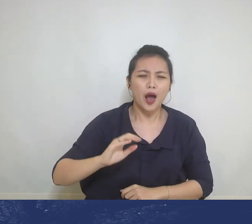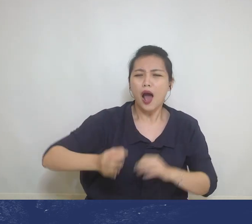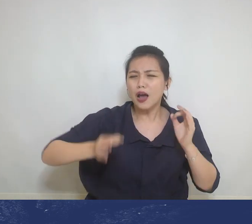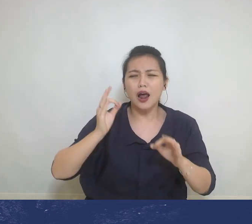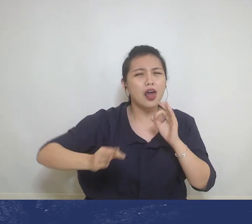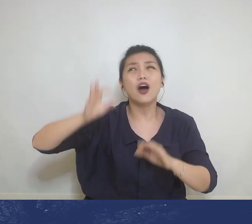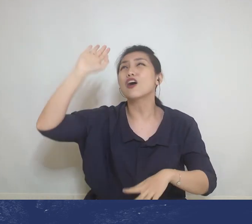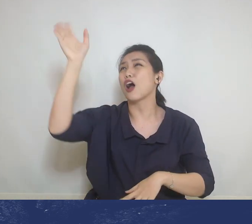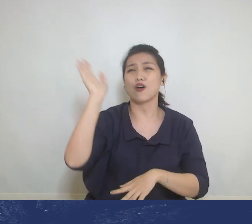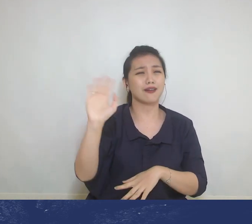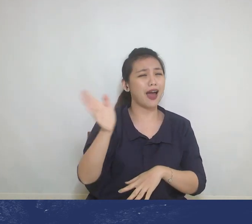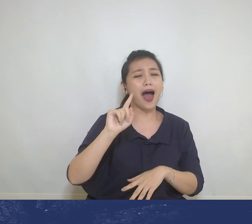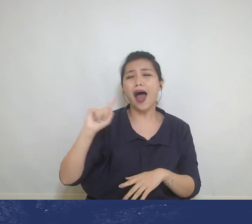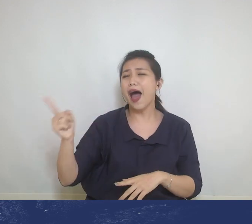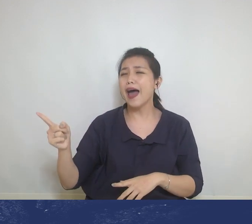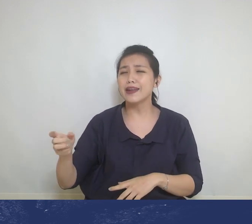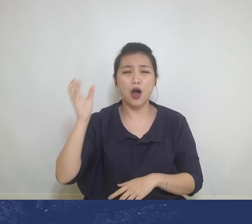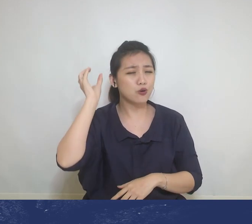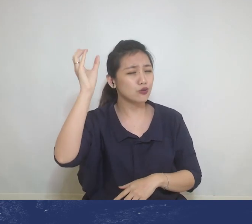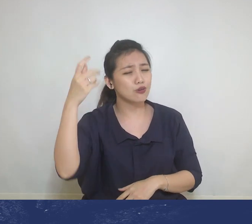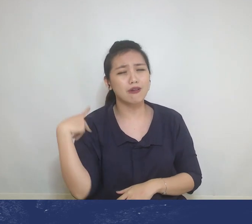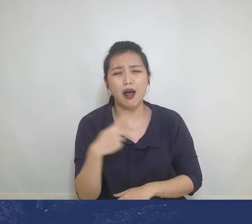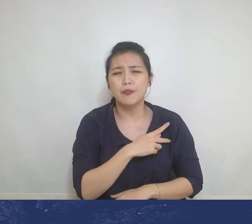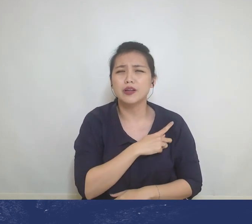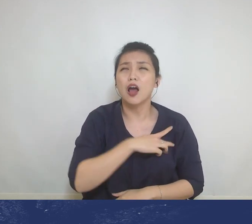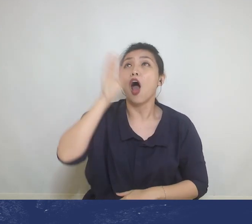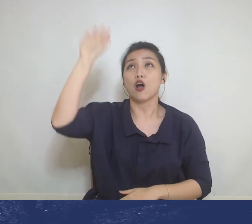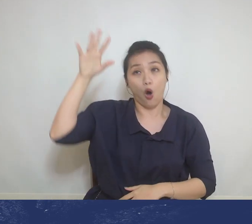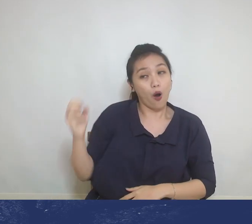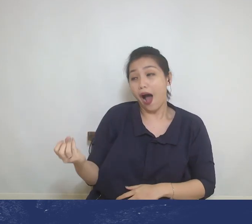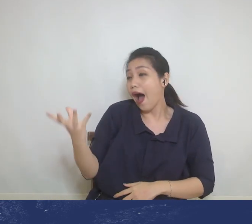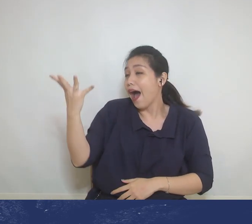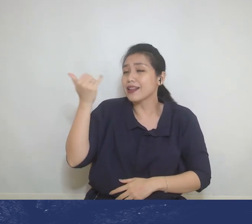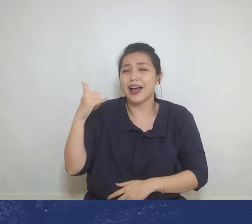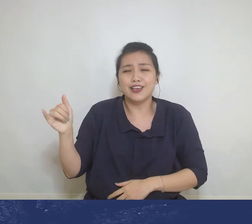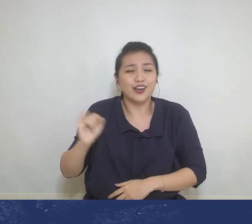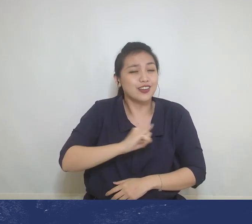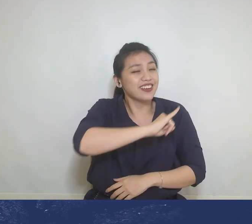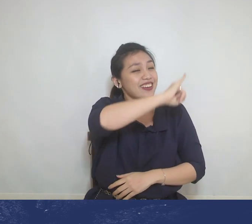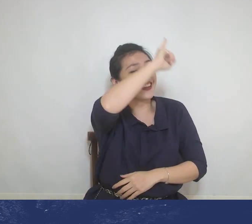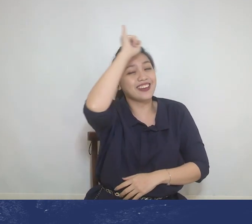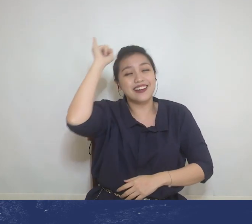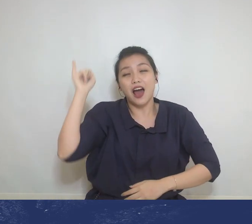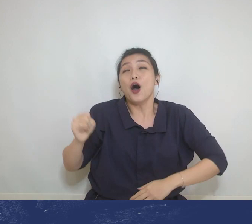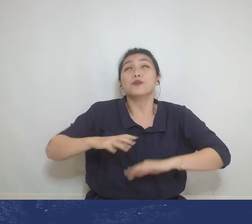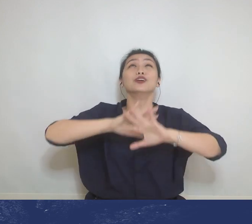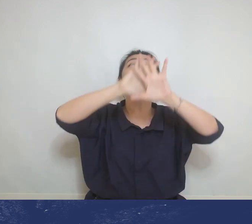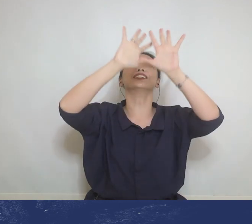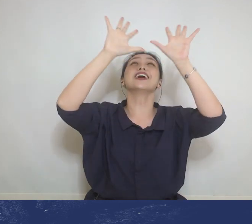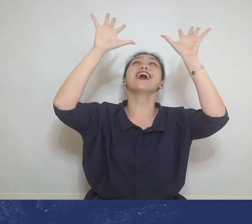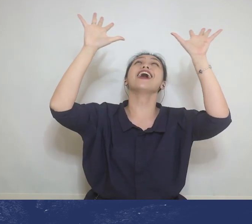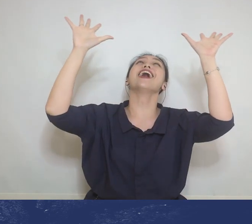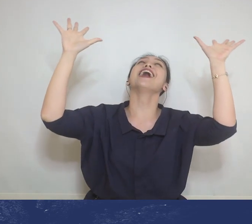Kau berarti bagi hidupku, Kau harta yang terindah, Kau terbesar